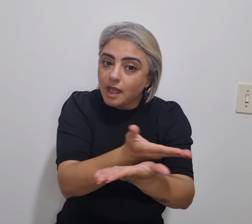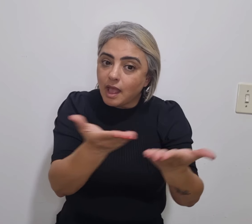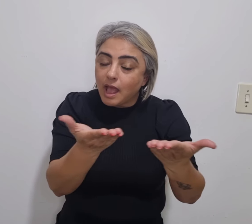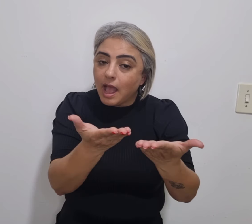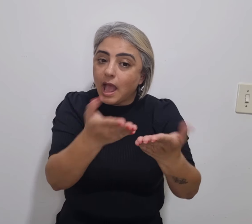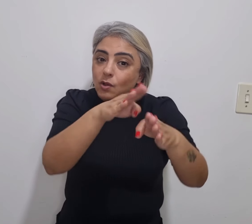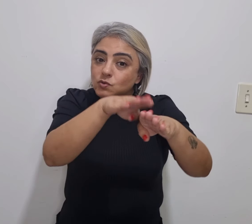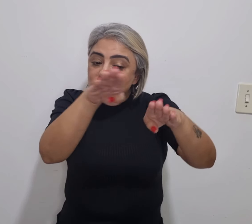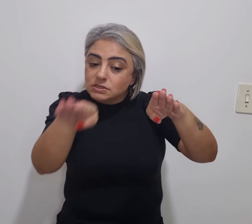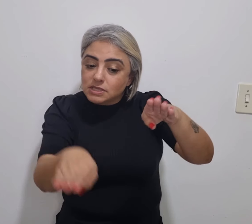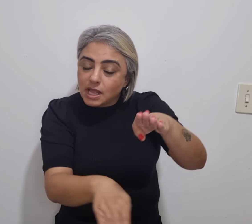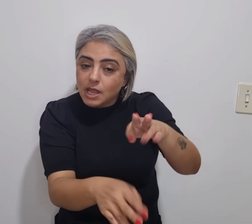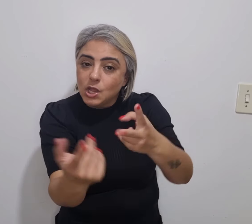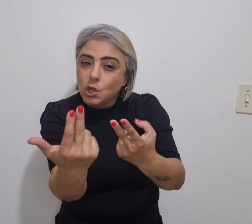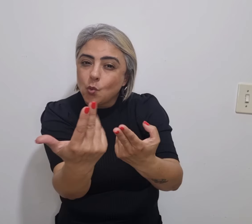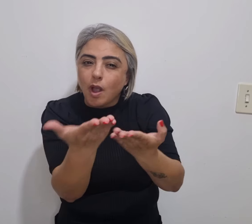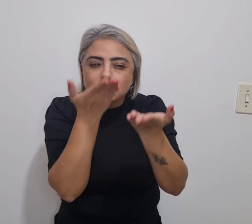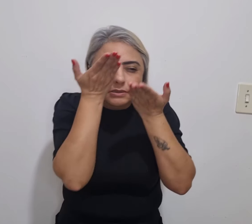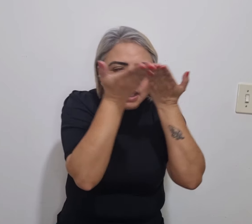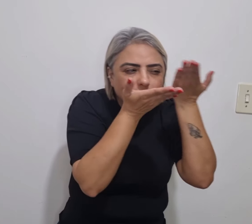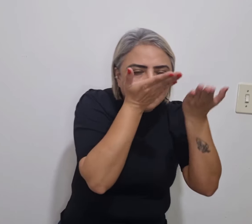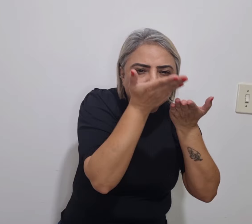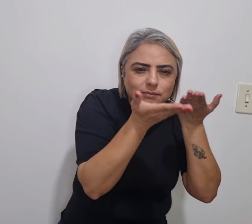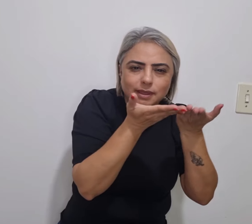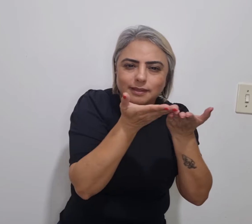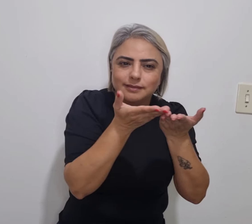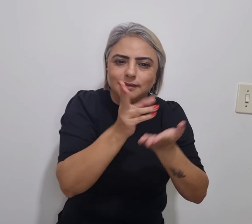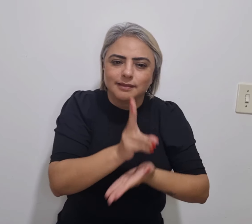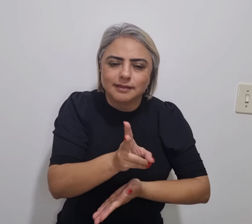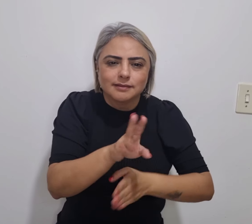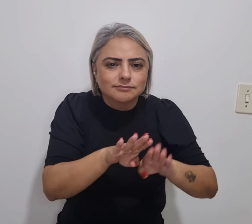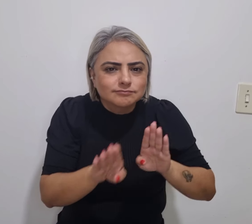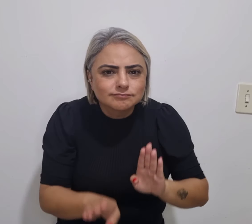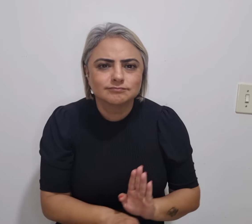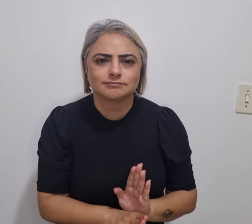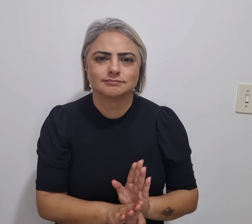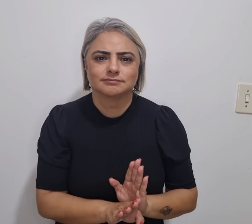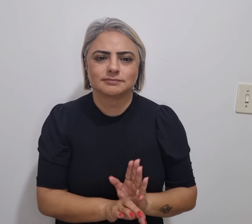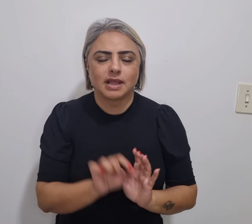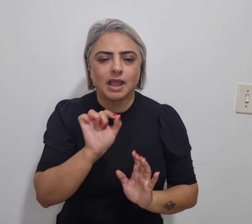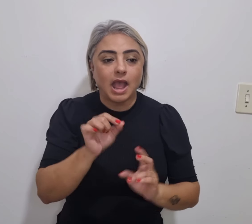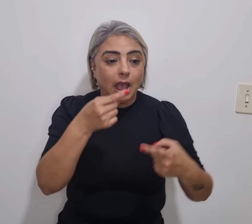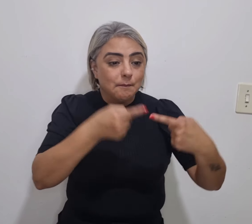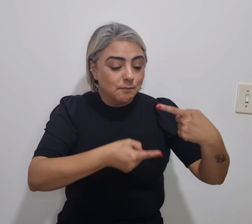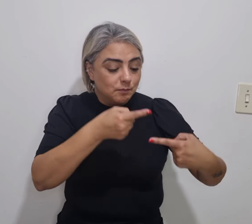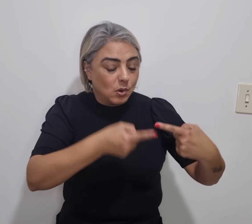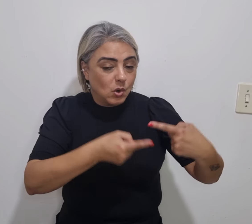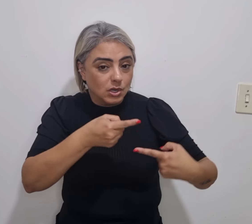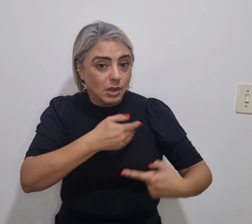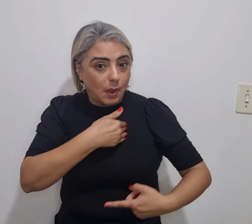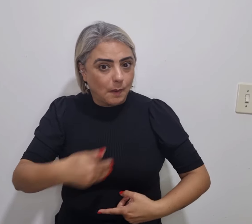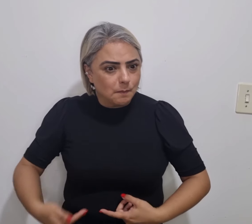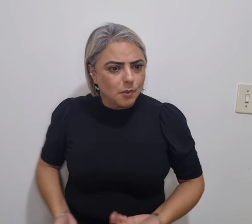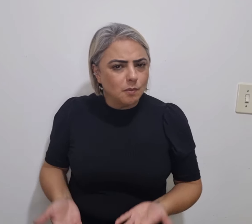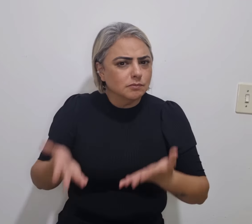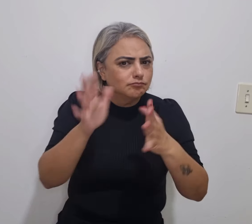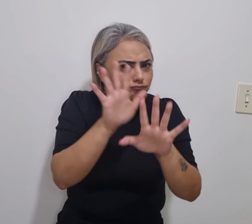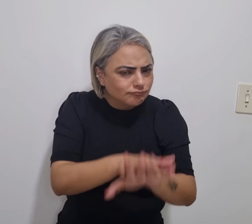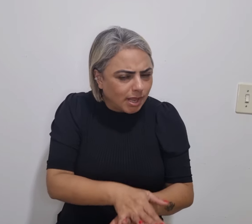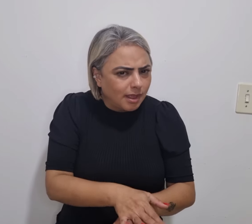desiguais o mesmo é mantê-los desiguais. As políticas públicas de inclusão são uma